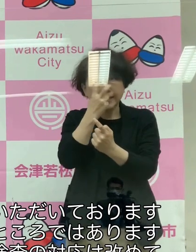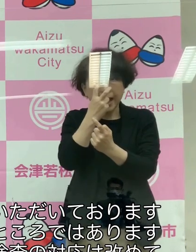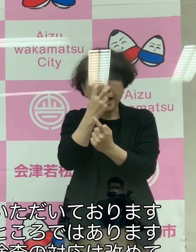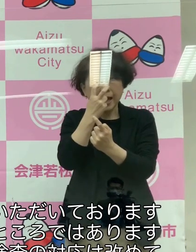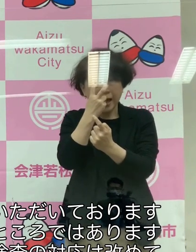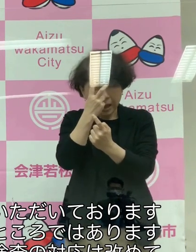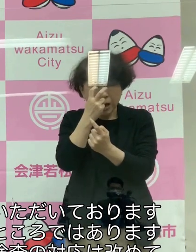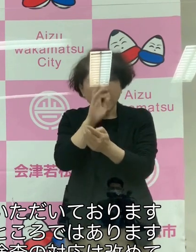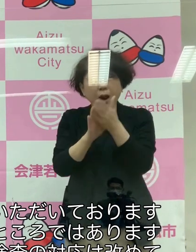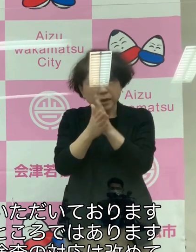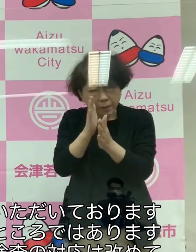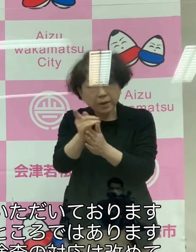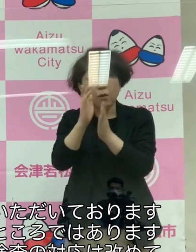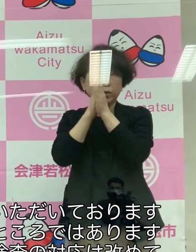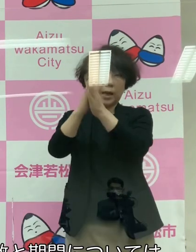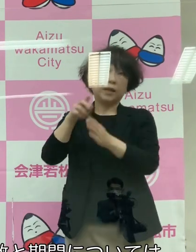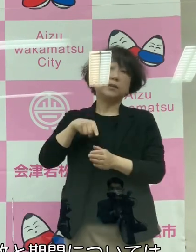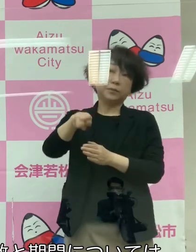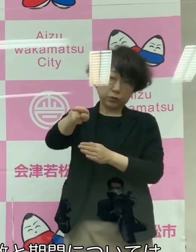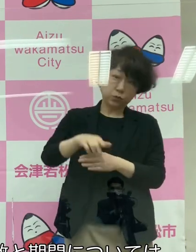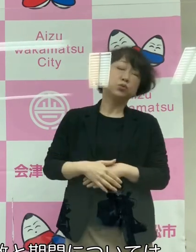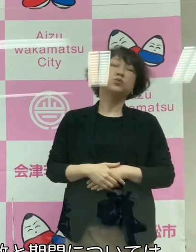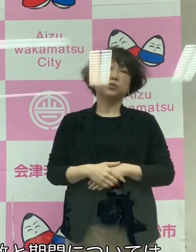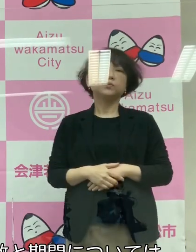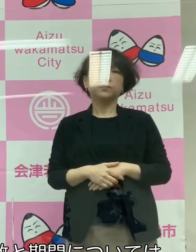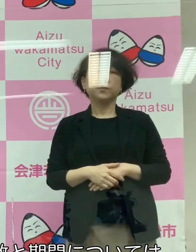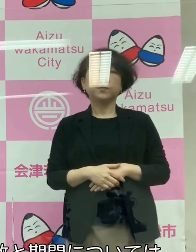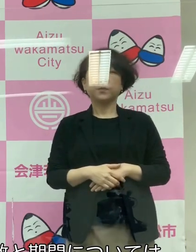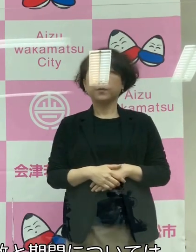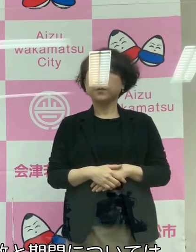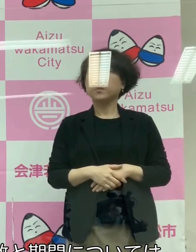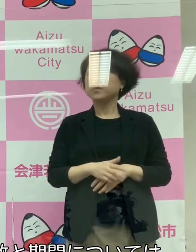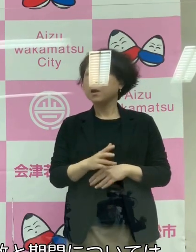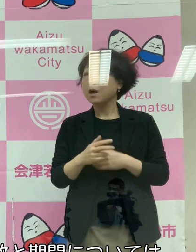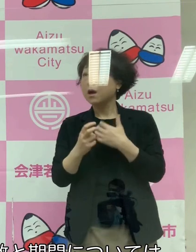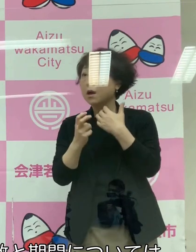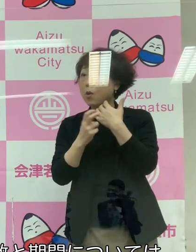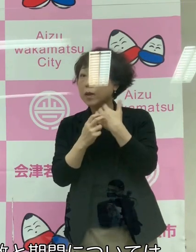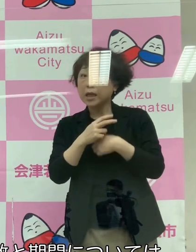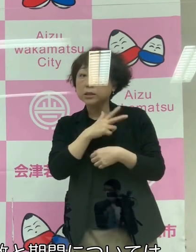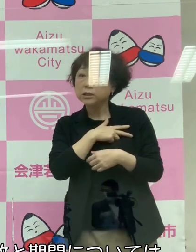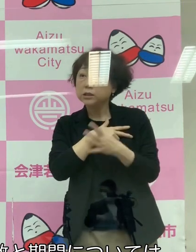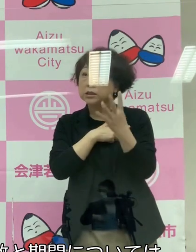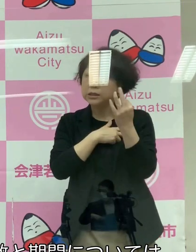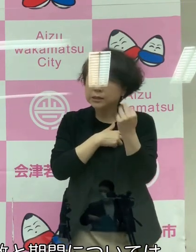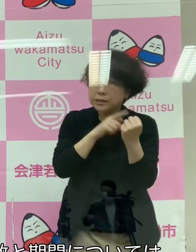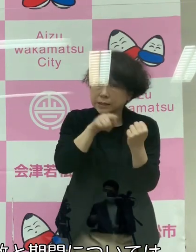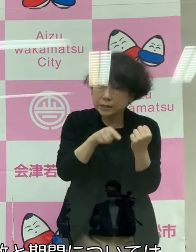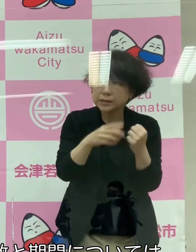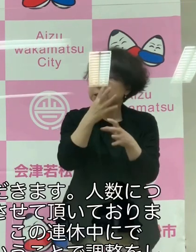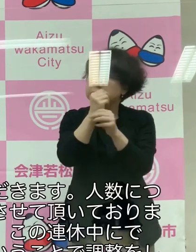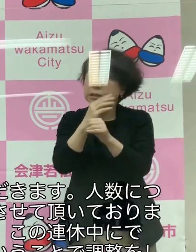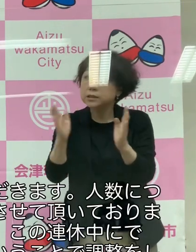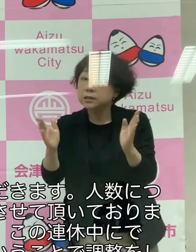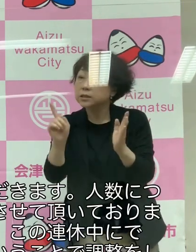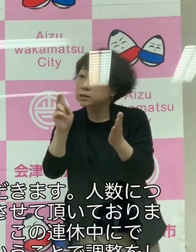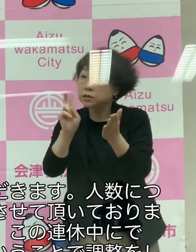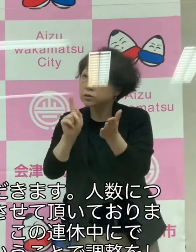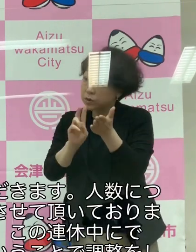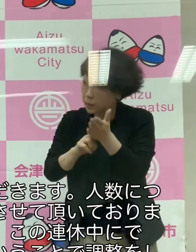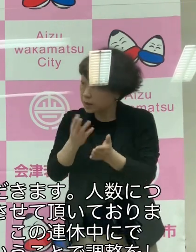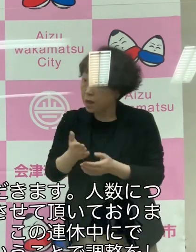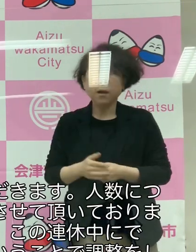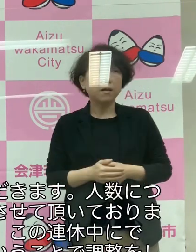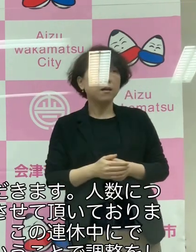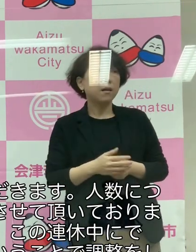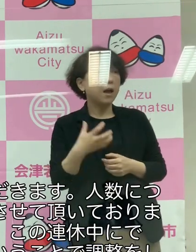まあ、改めてお願いしてまいりたいと思います。 保健所は人数、または期間等は分かっていますか？ はい、